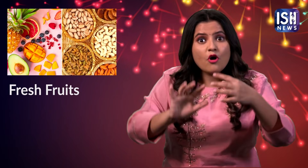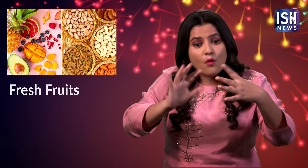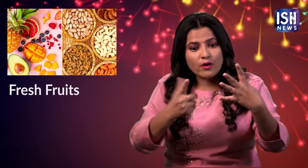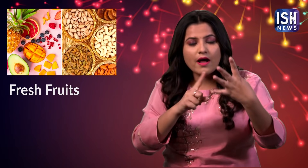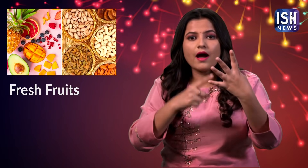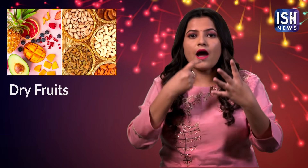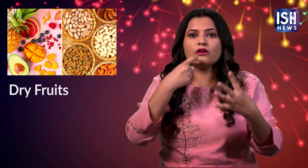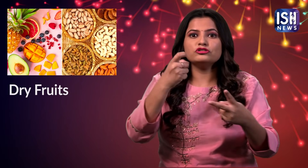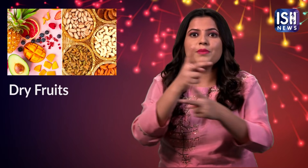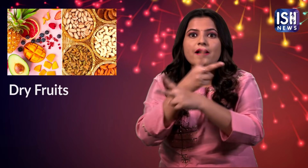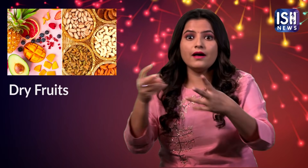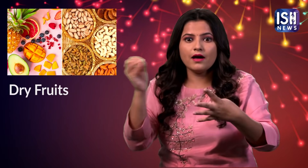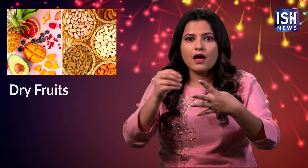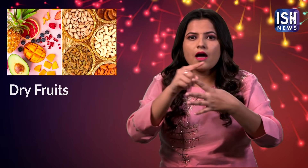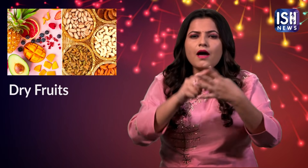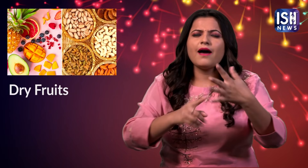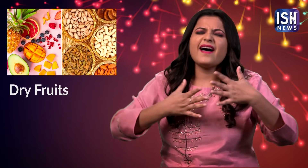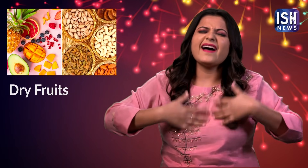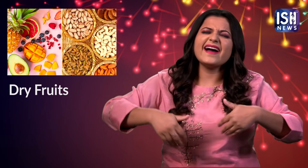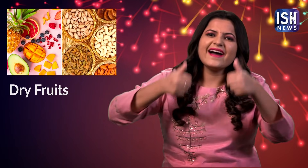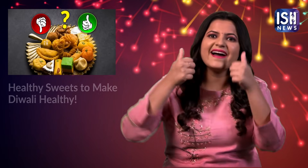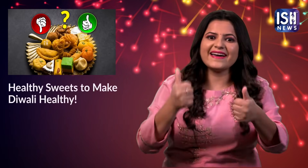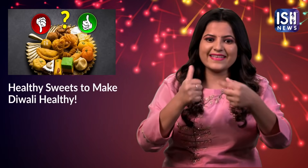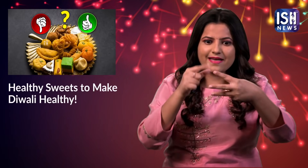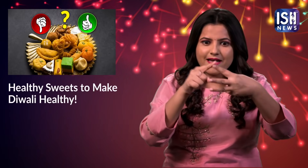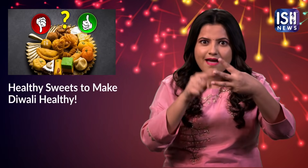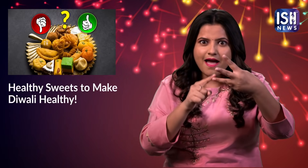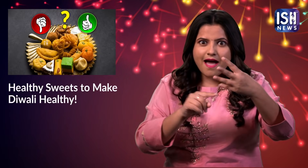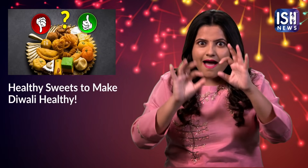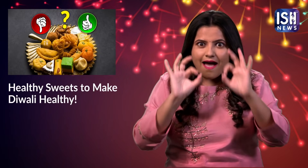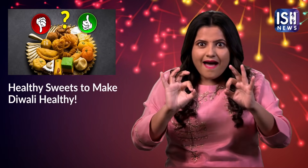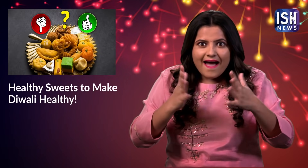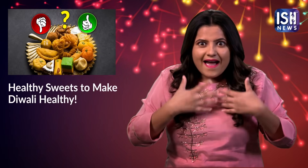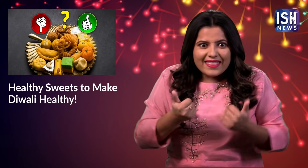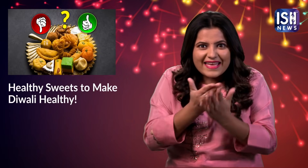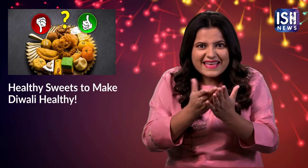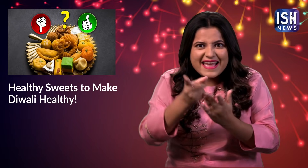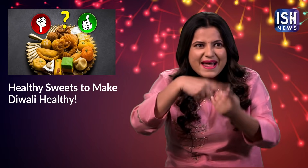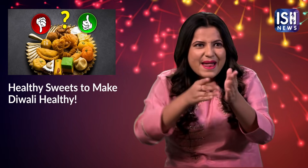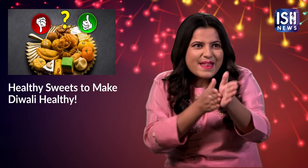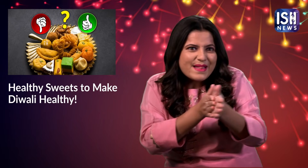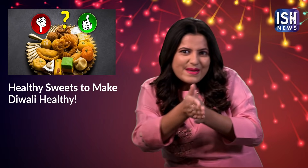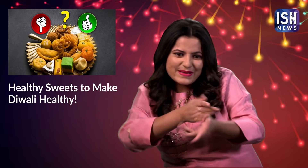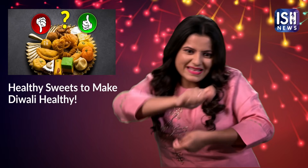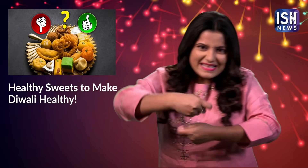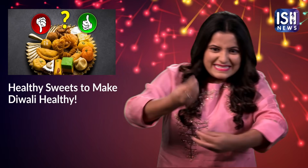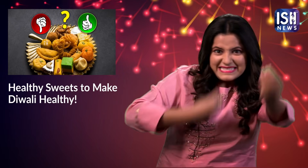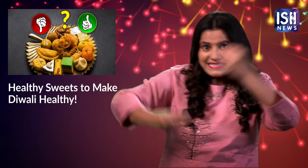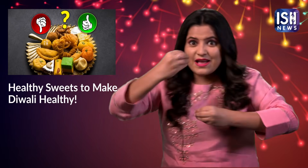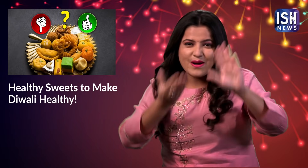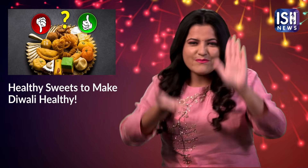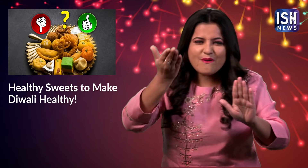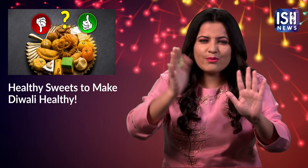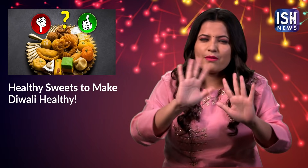इसे स्वस्त बनाने के लिए सूखे मेवे का भी इस्तमाल किया जा सकता है मीठा खाते समय अपना सेवन पर नियंतरन रखने का ध्यान रखे